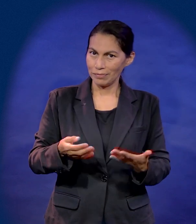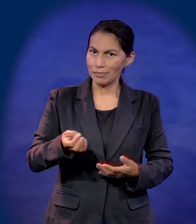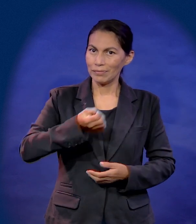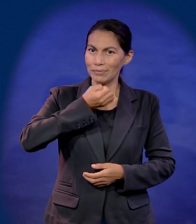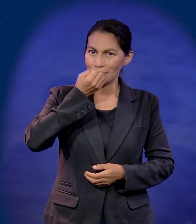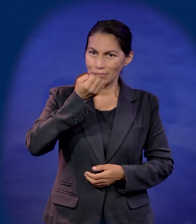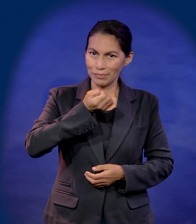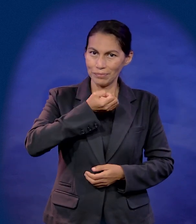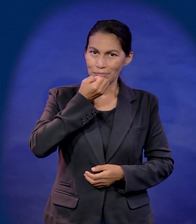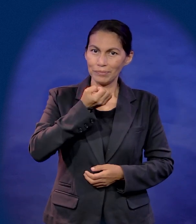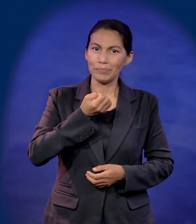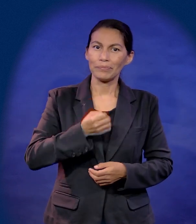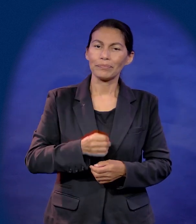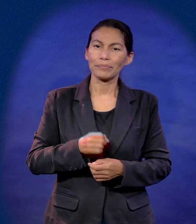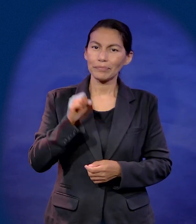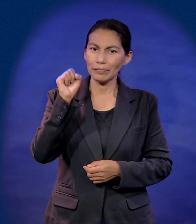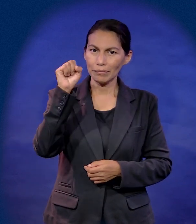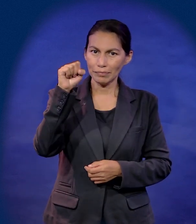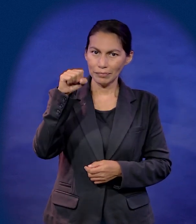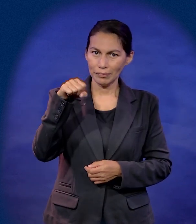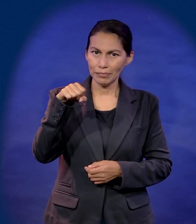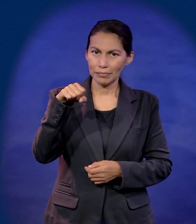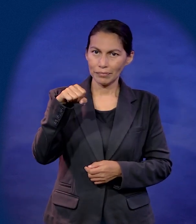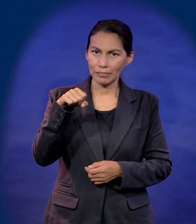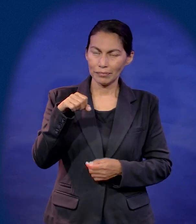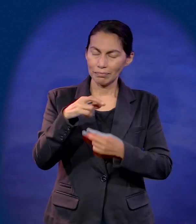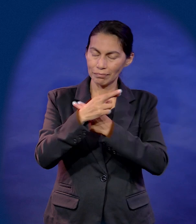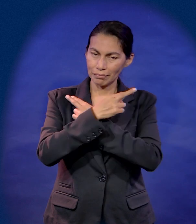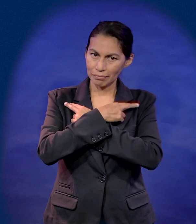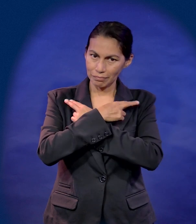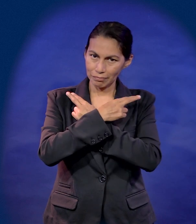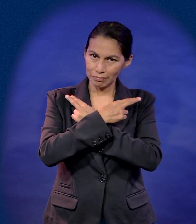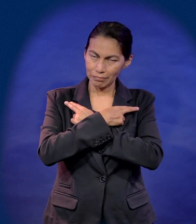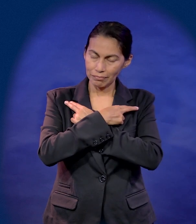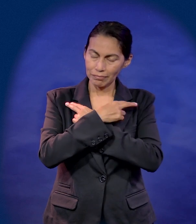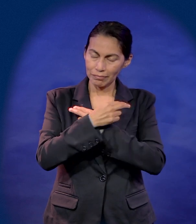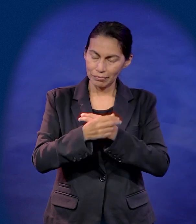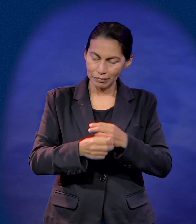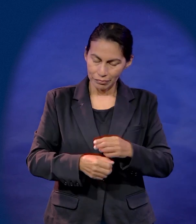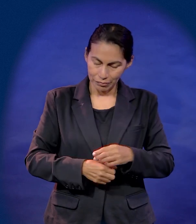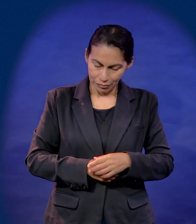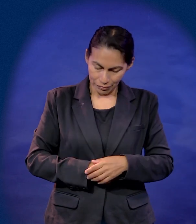Con toda reverencia, inclinaremos el rostro para orar.